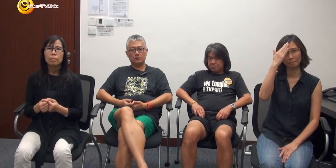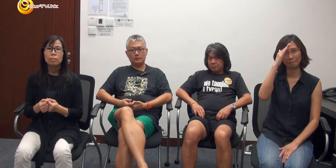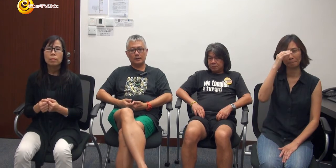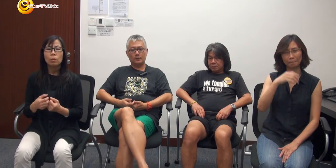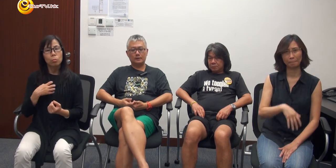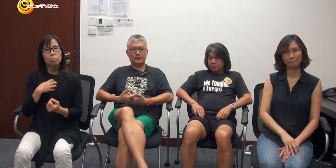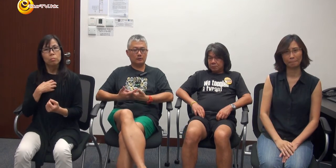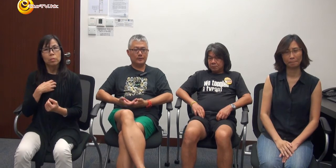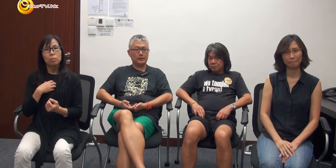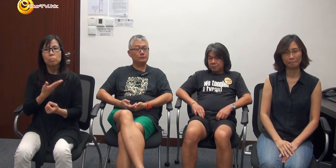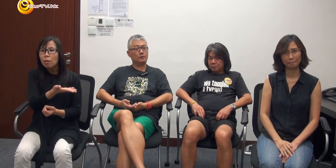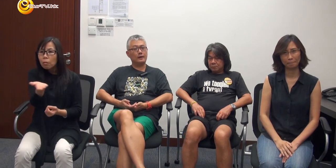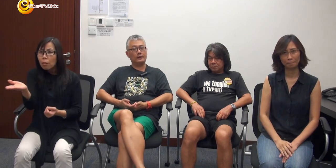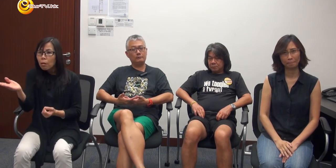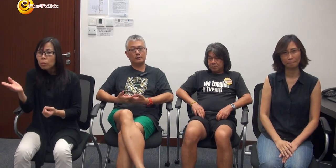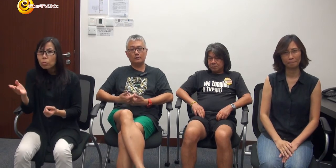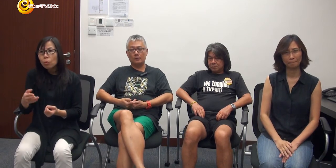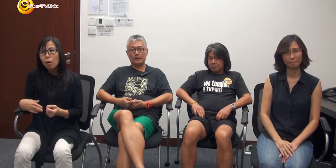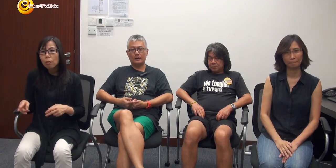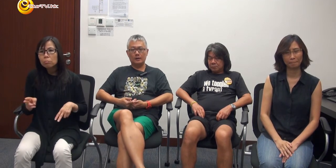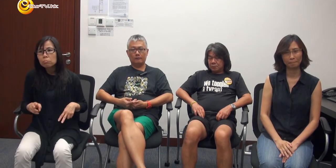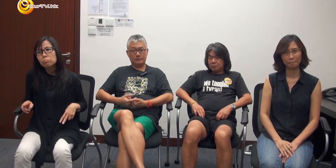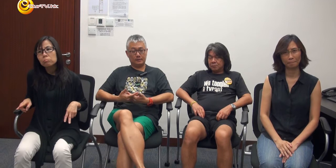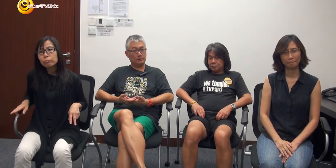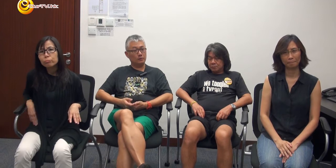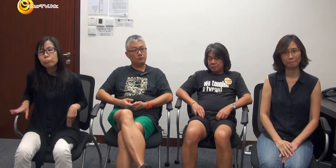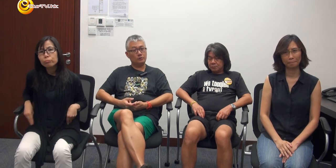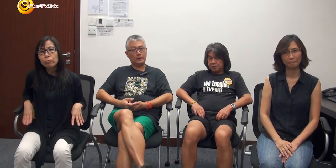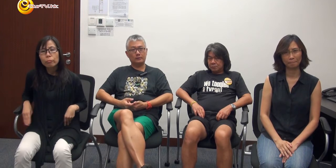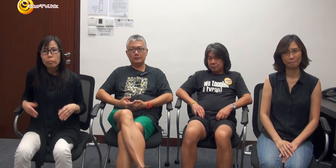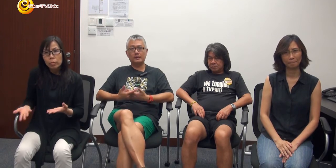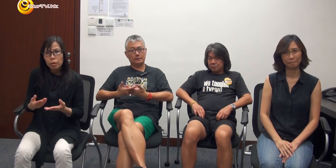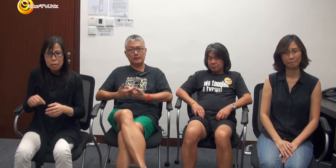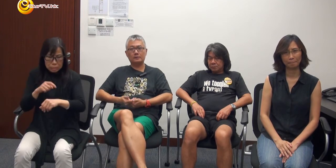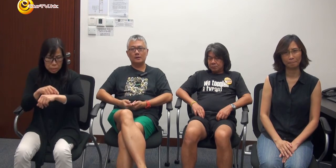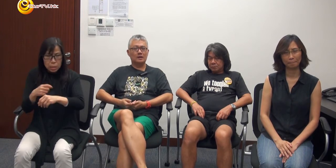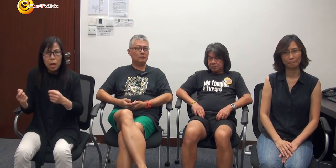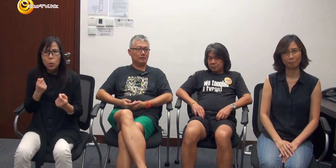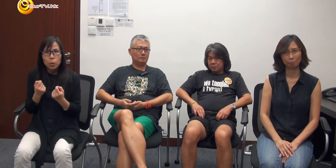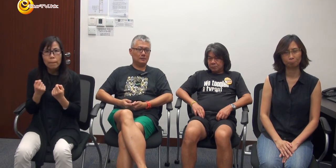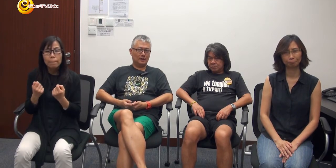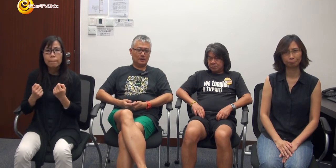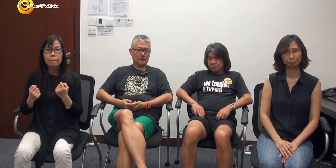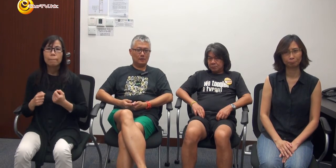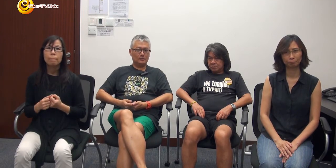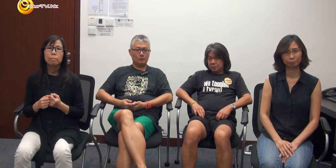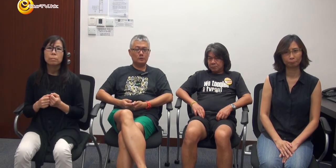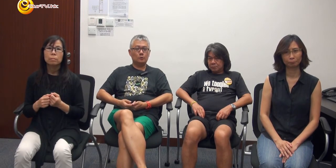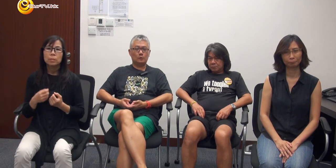得就是說大家都是 part time 做、啊、兼職做、啊、或者時間都倉促、啊、又或者其實整件因為我想現在香港社會度度都是